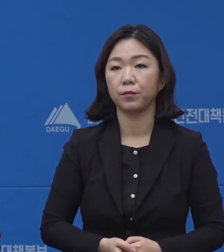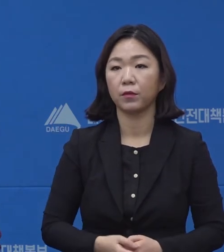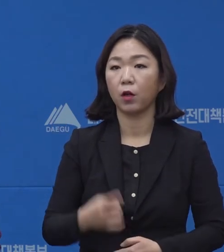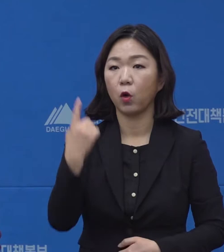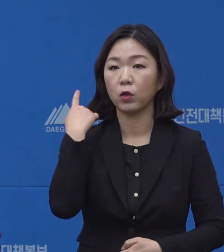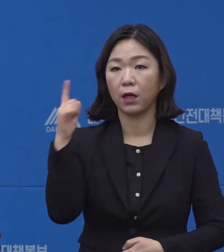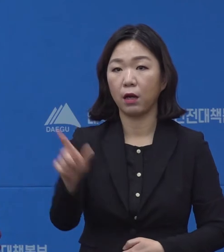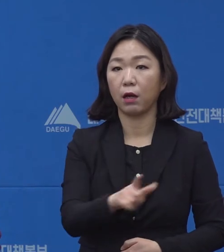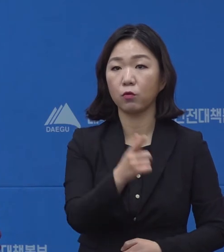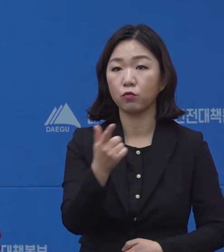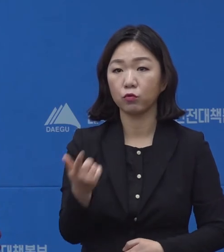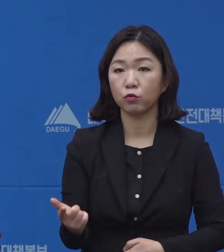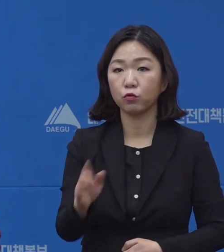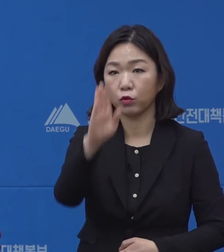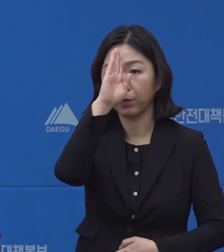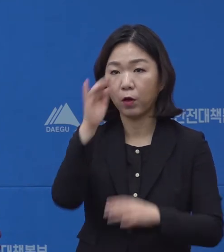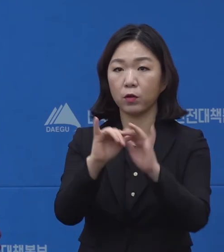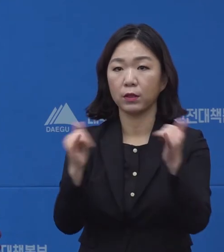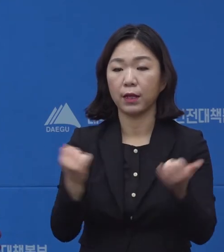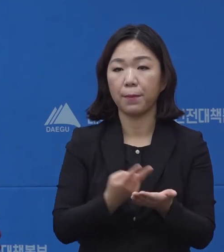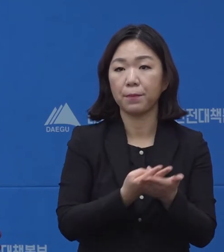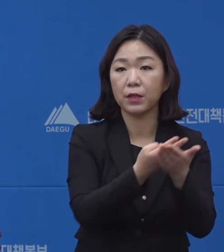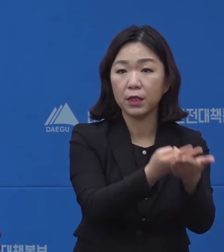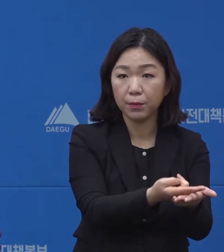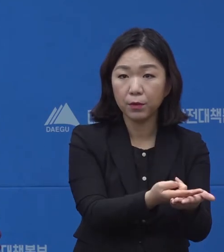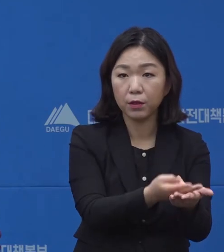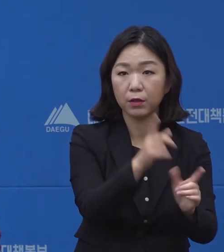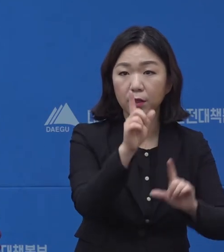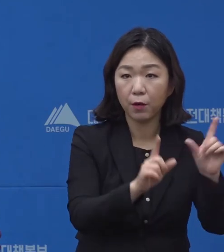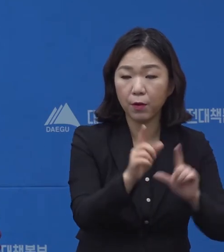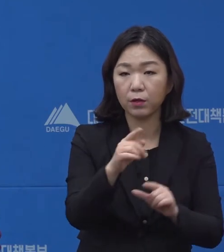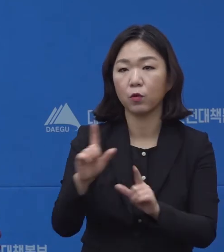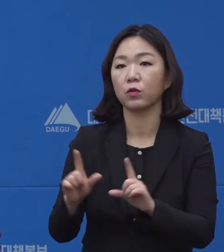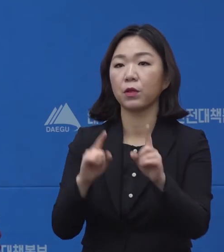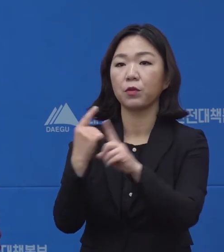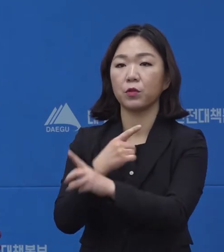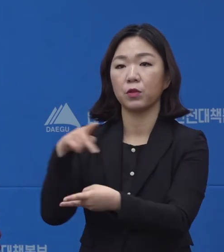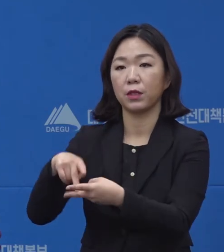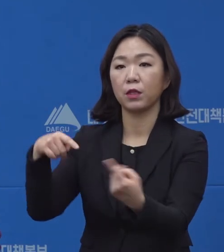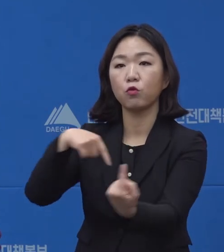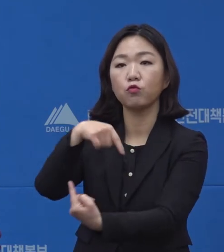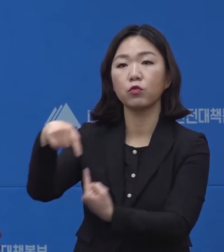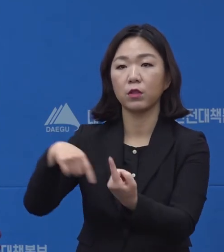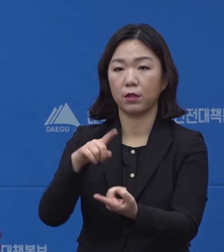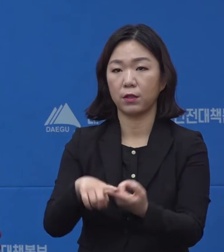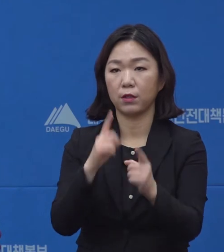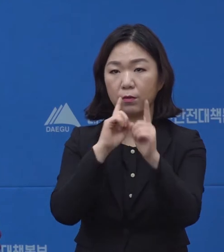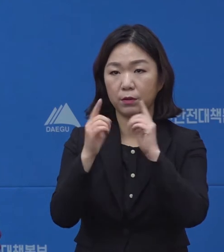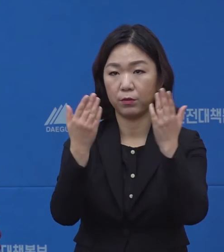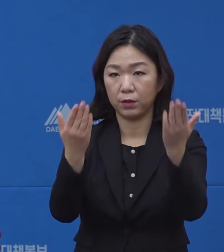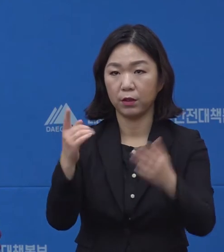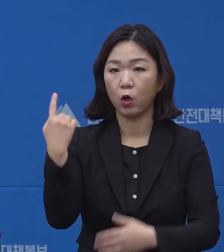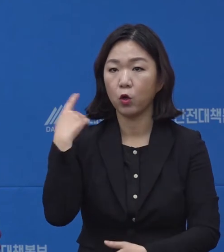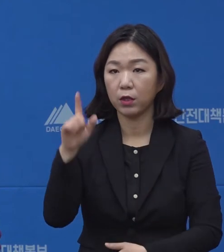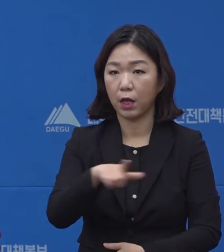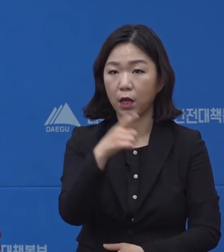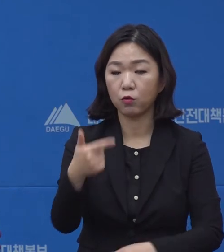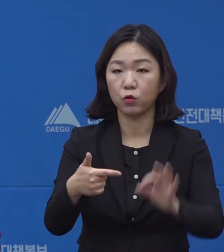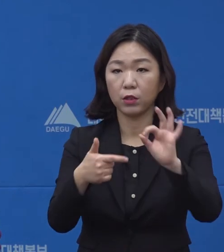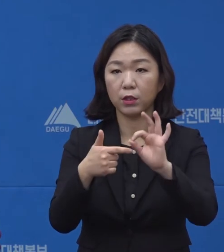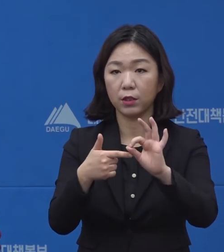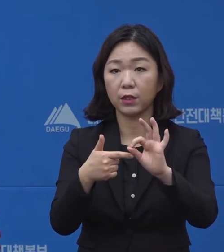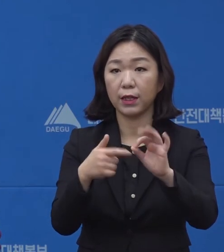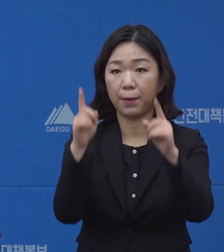어제 하루 확진 환자 입원 현황과 생활치료센터 운영에 대해서 말씀드리겠습니다. 어제 하루